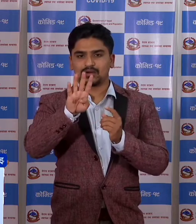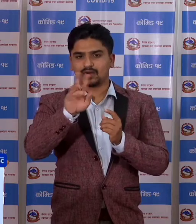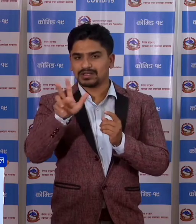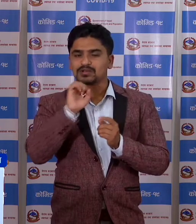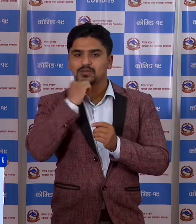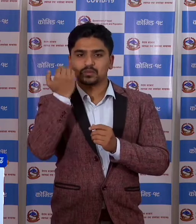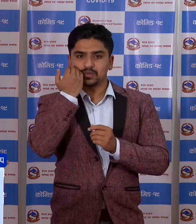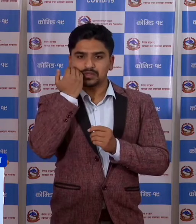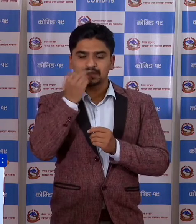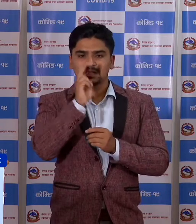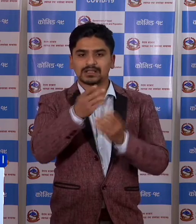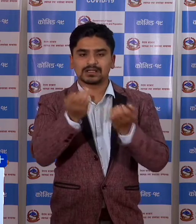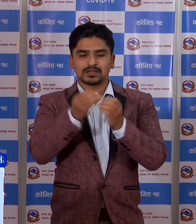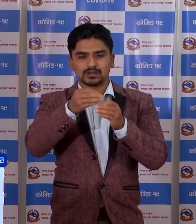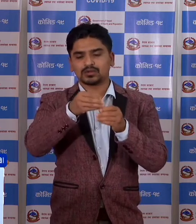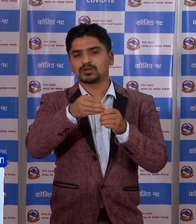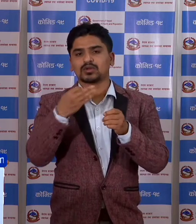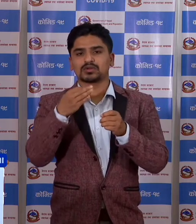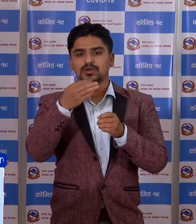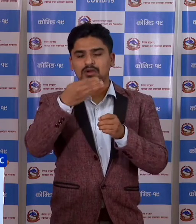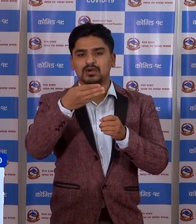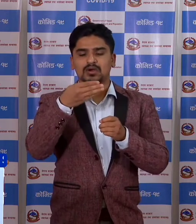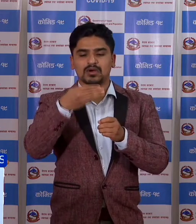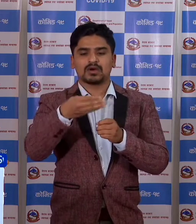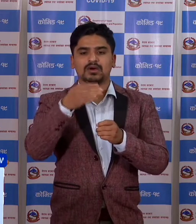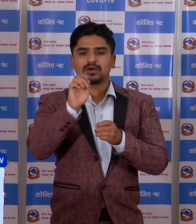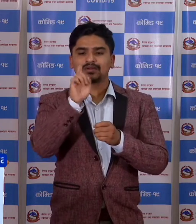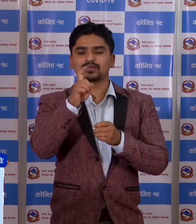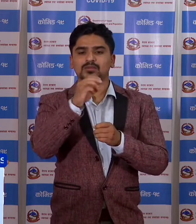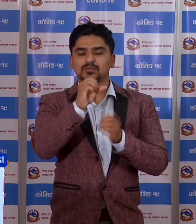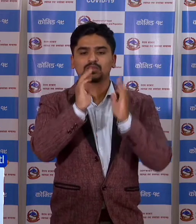18 देखि 48 वर्ष उमेरका पुरुषहरू, त्यसै गरी धनुषाकै हंसपुरका 2 जना